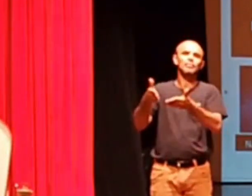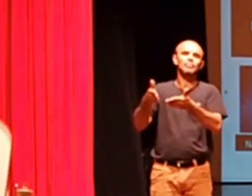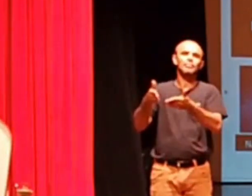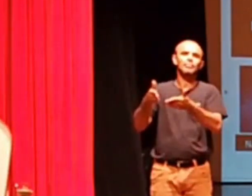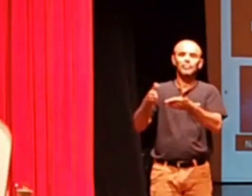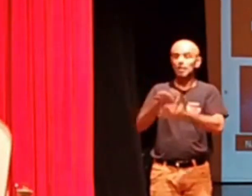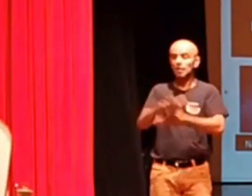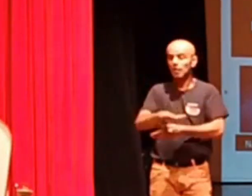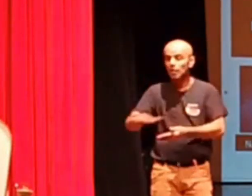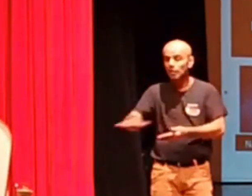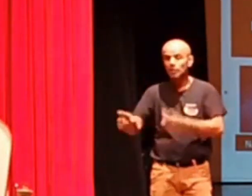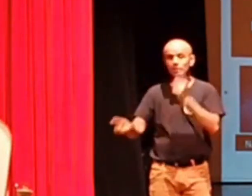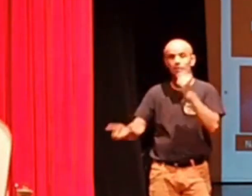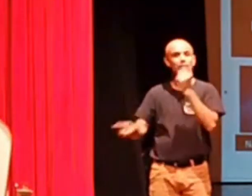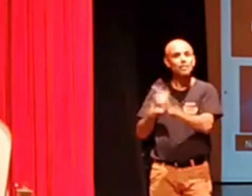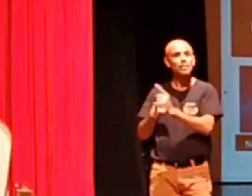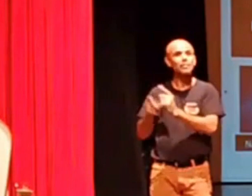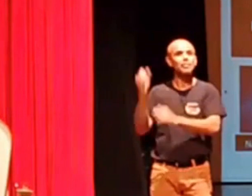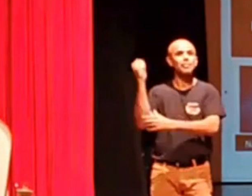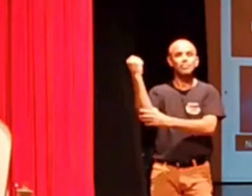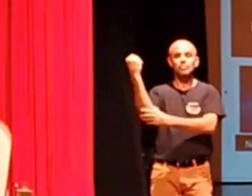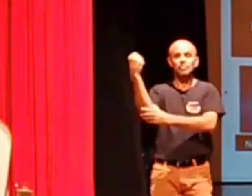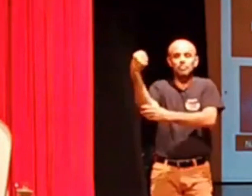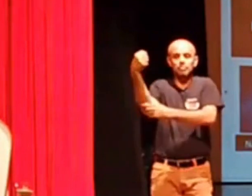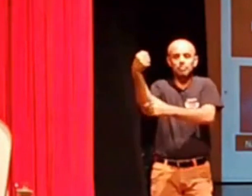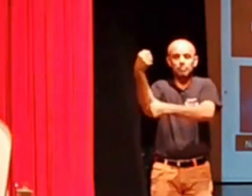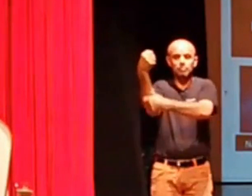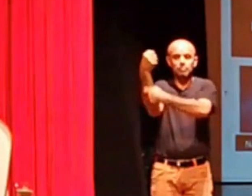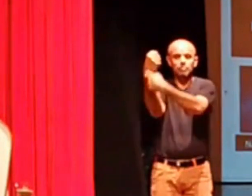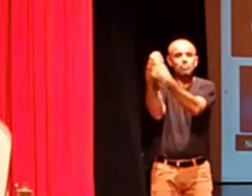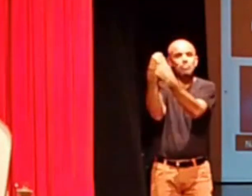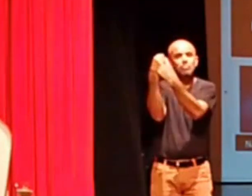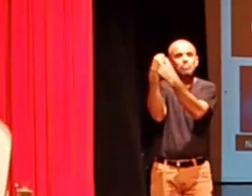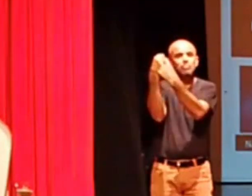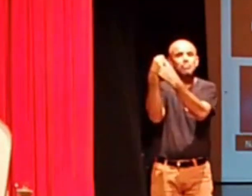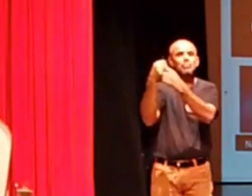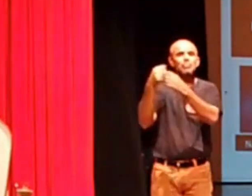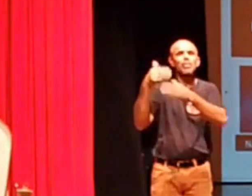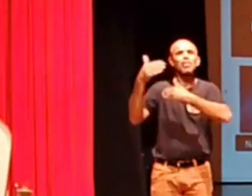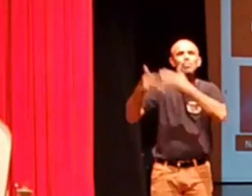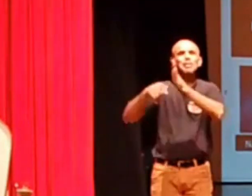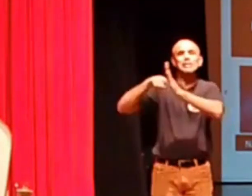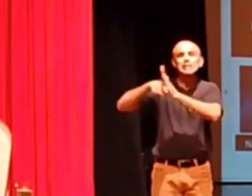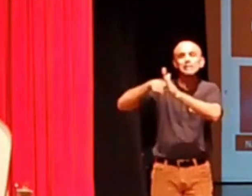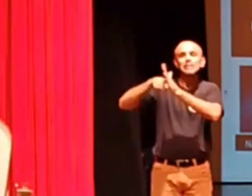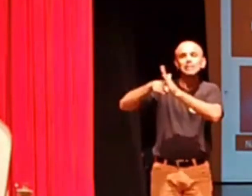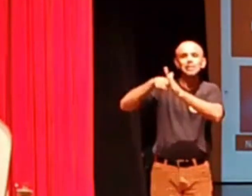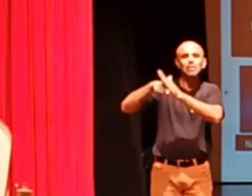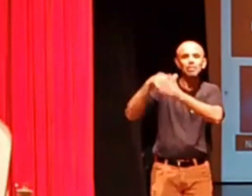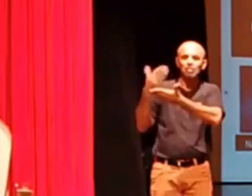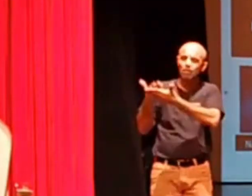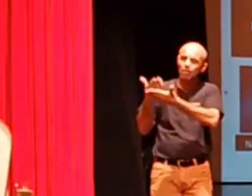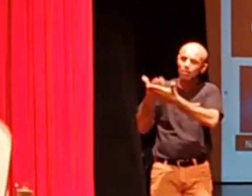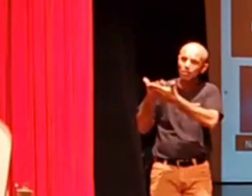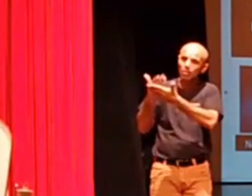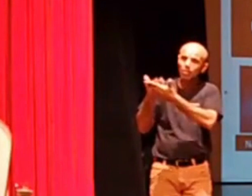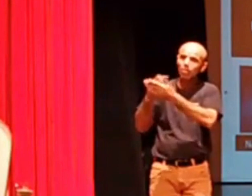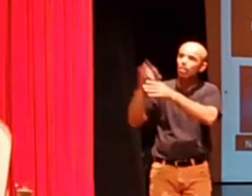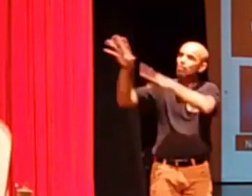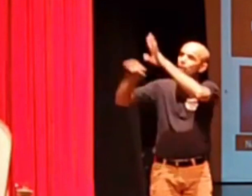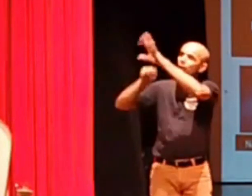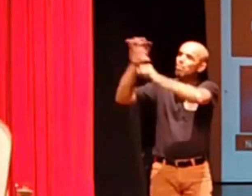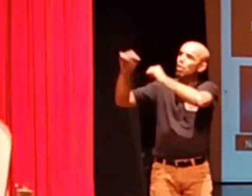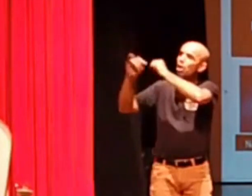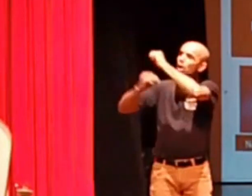uma criança diagnosticada com escoliose. E aí eles acabam, depois de muita pesquisa, depois de muito garimpo na internet, eles